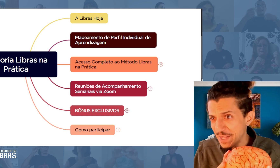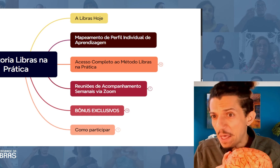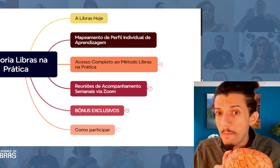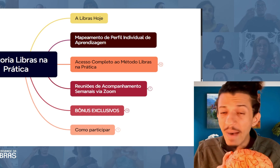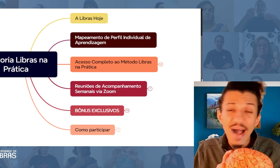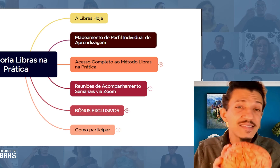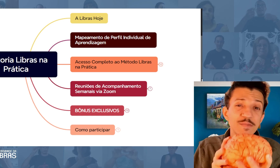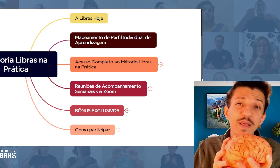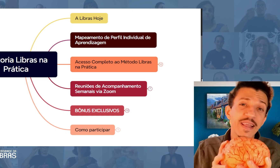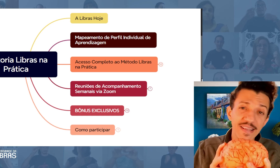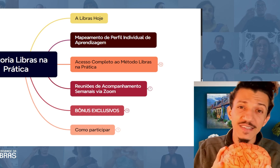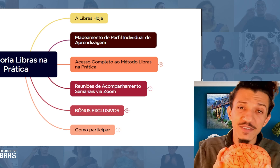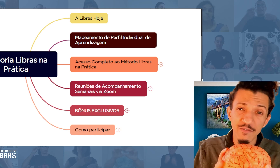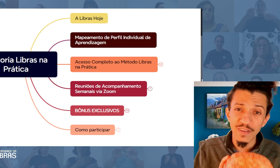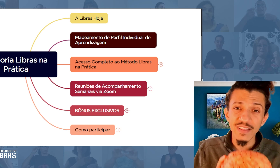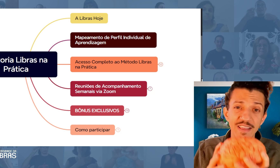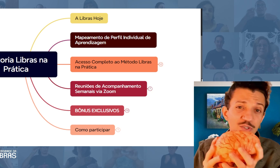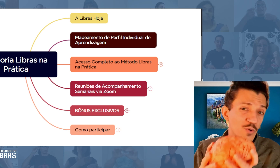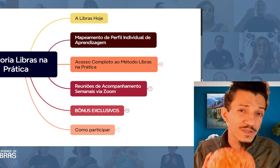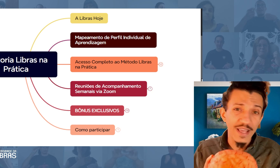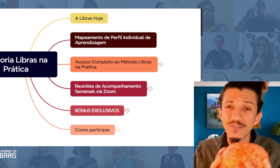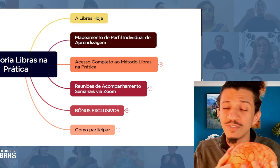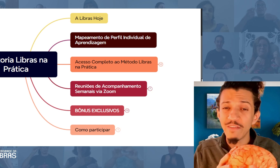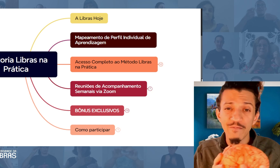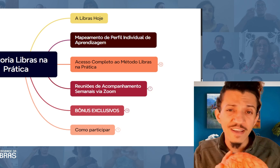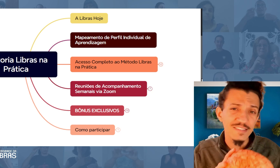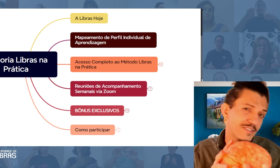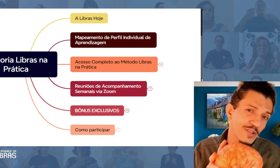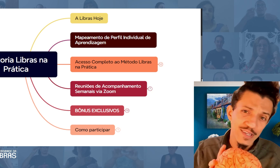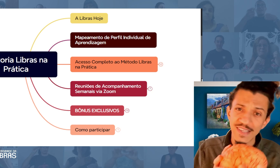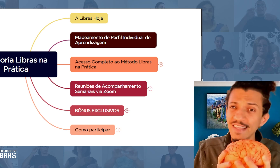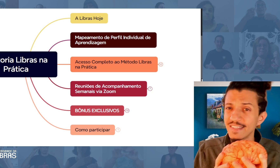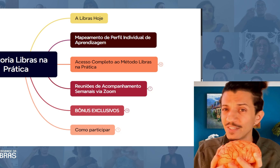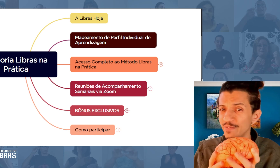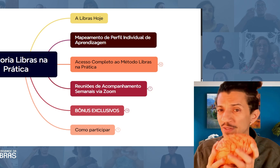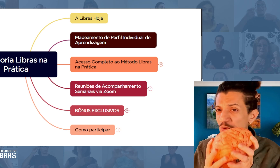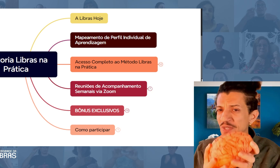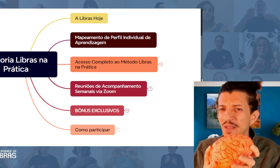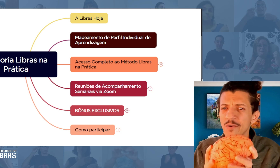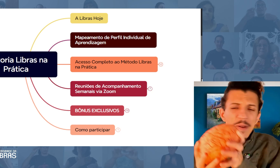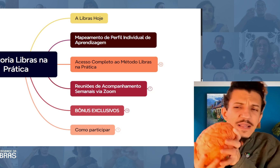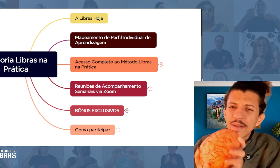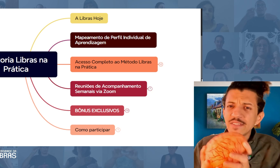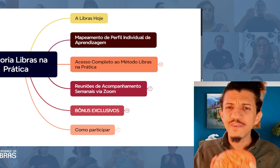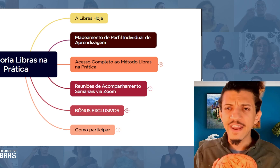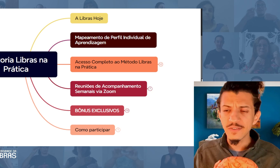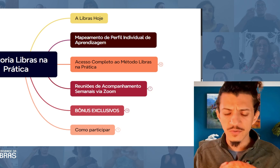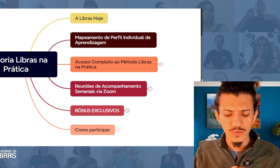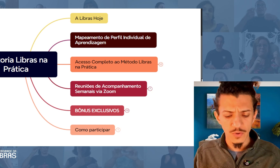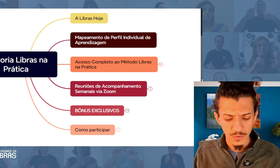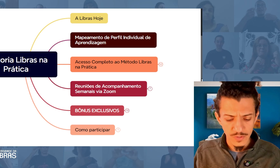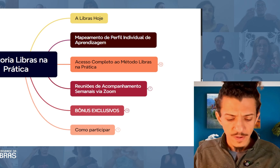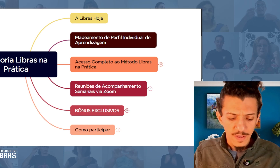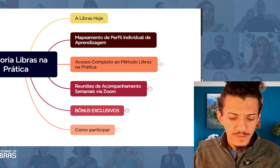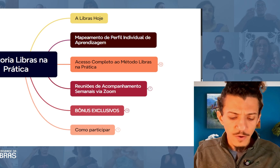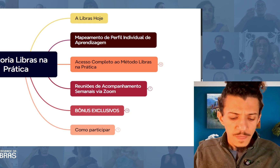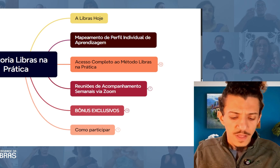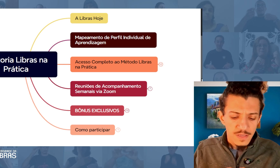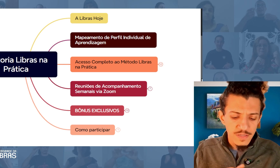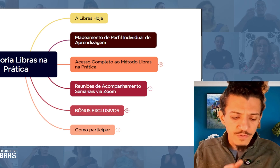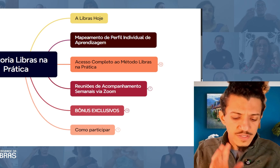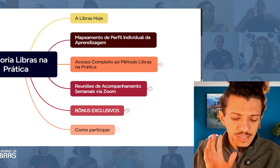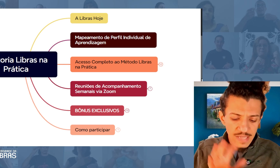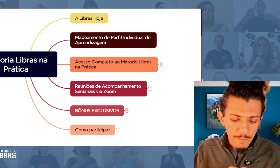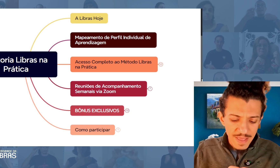parecidos, mas experiências de vida e de contextos da infância, da adolescência, da juventude completamente diferentes uns dos outros. Então,